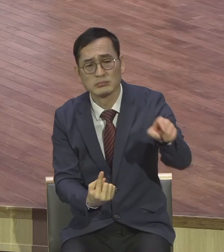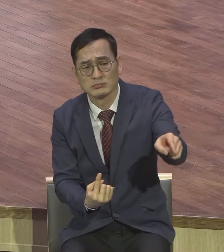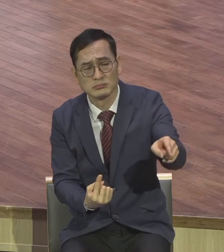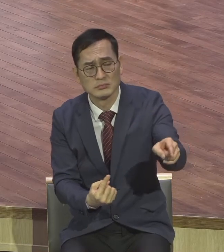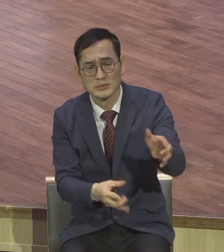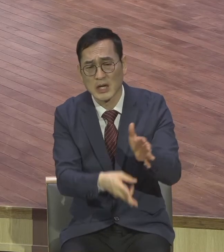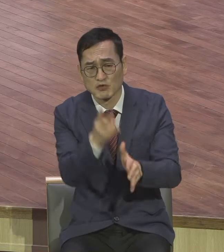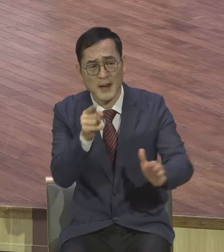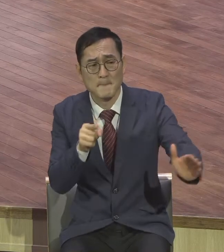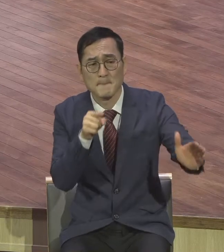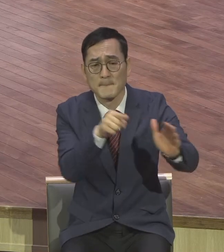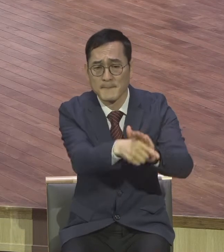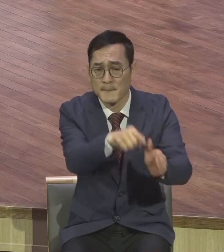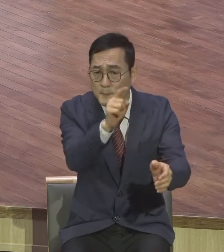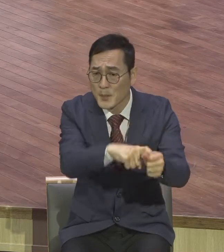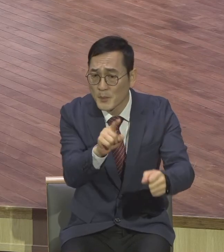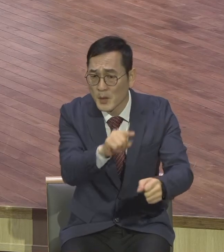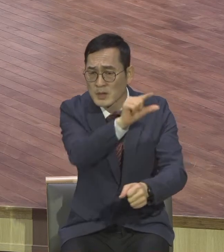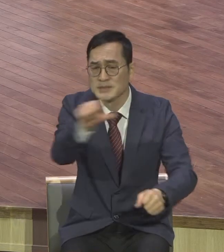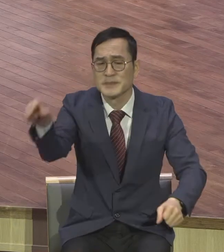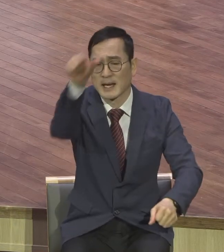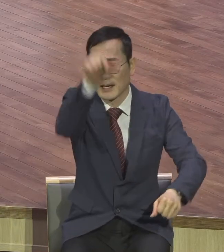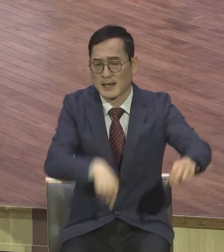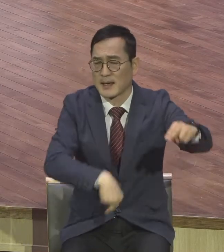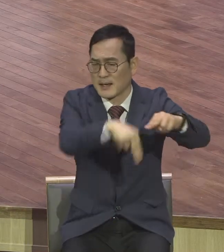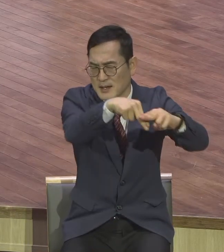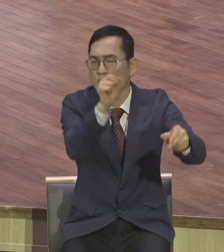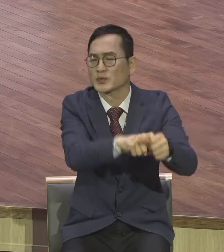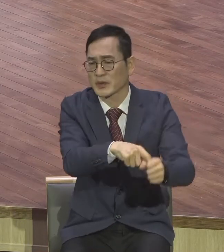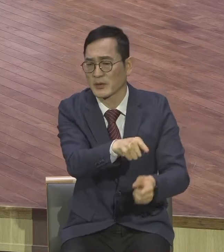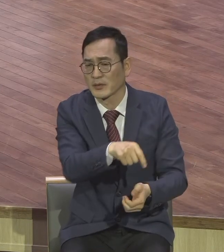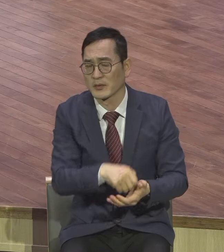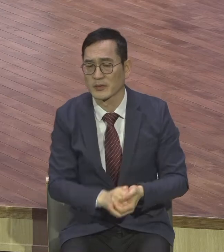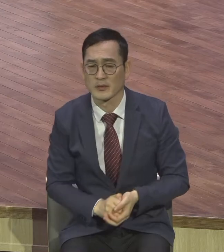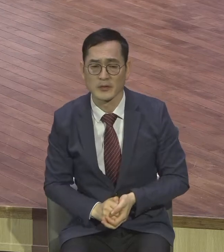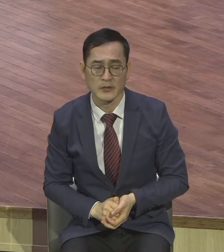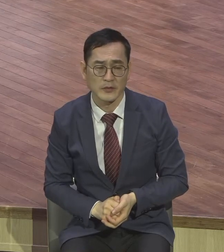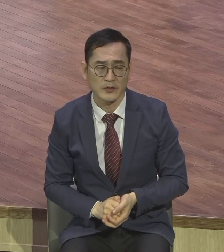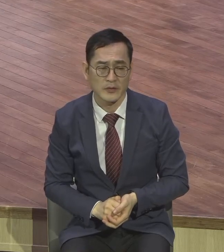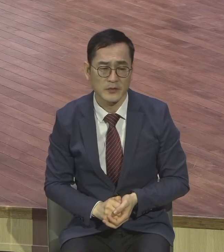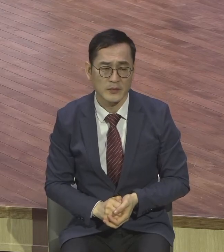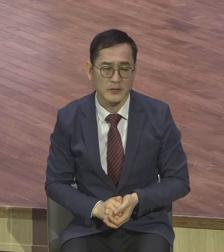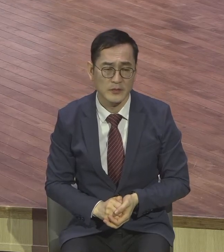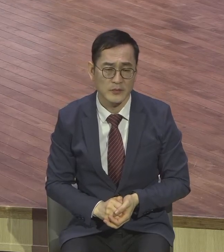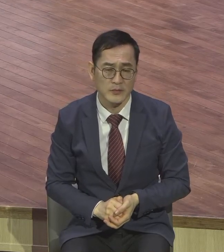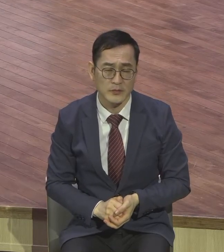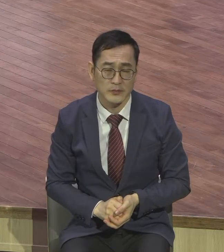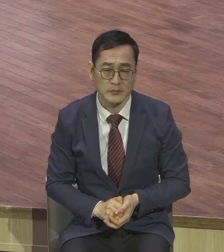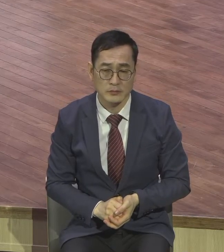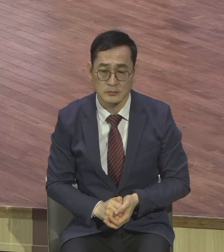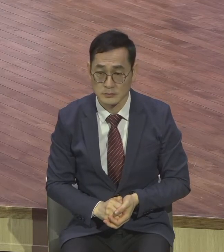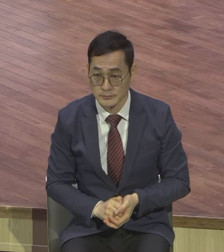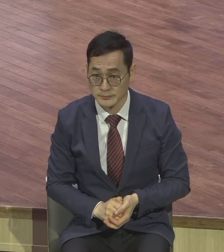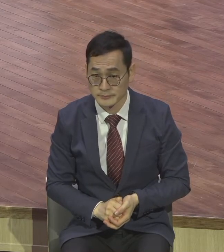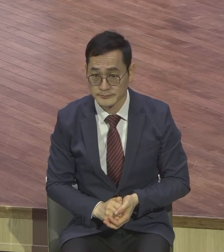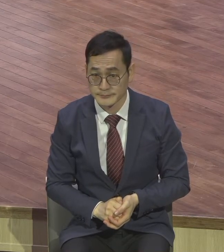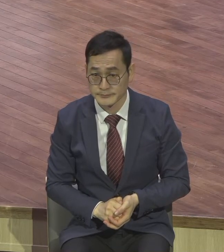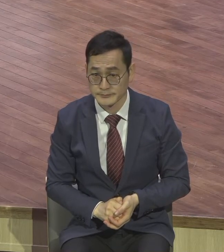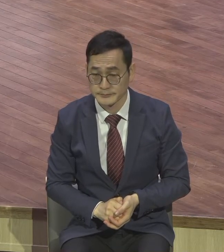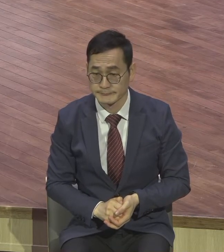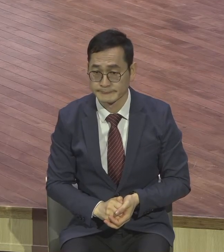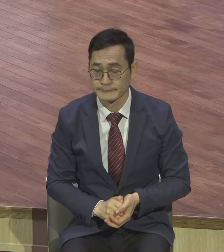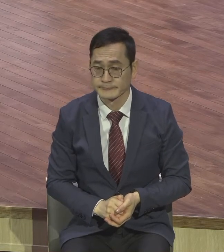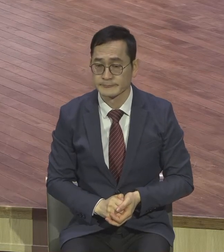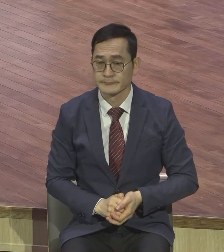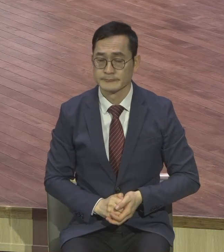십자가 죽여서 올라가는 거예요 마지막 길이에요 십자가 죽여서 올라가는 그 길입니다 본문